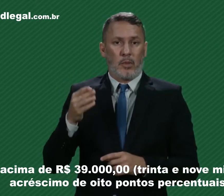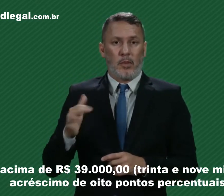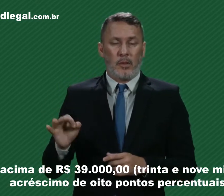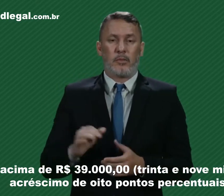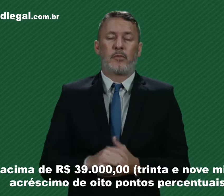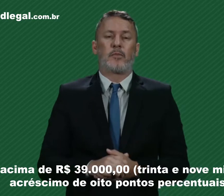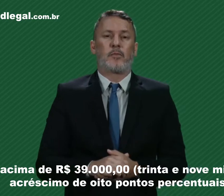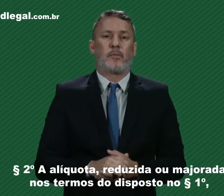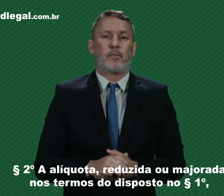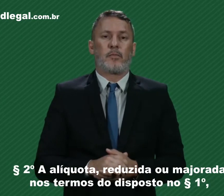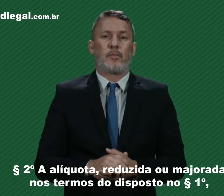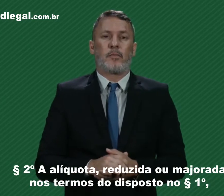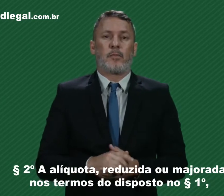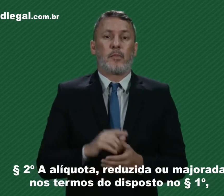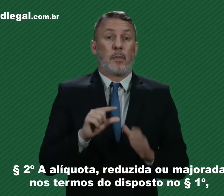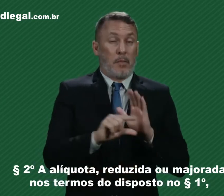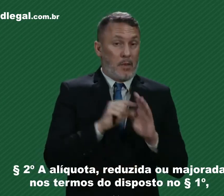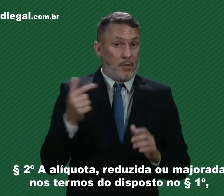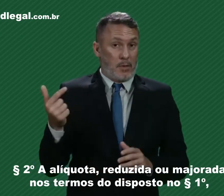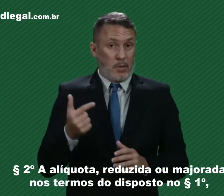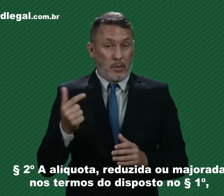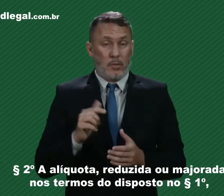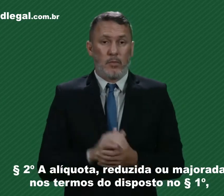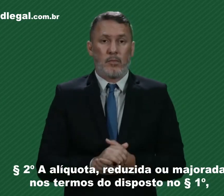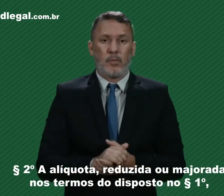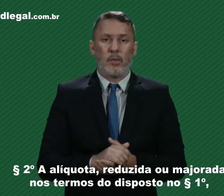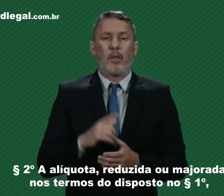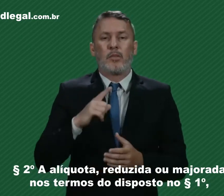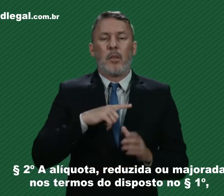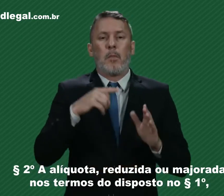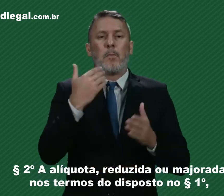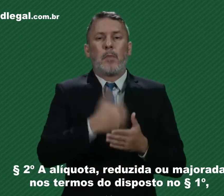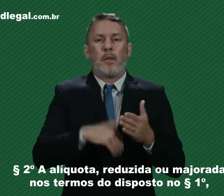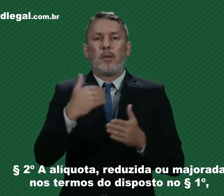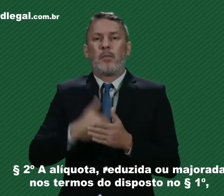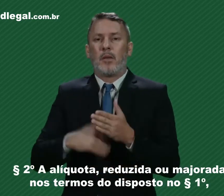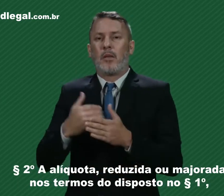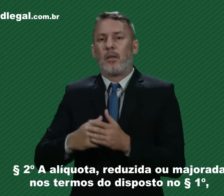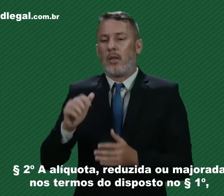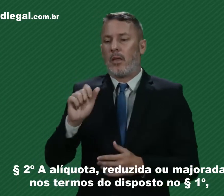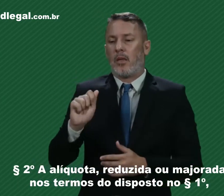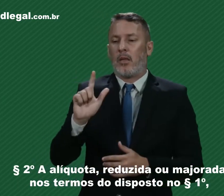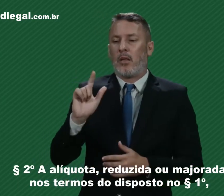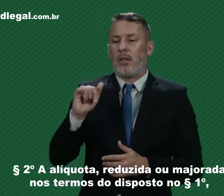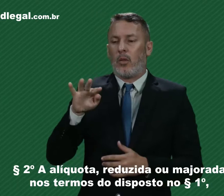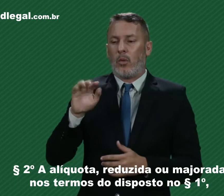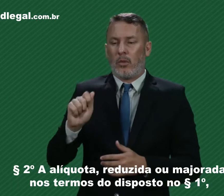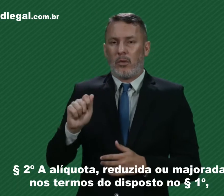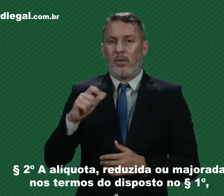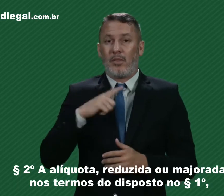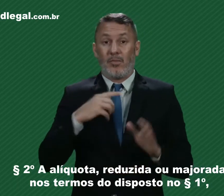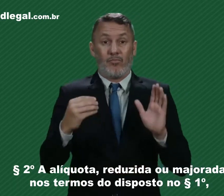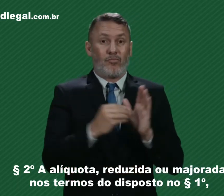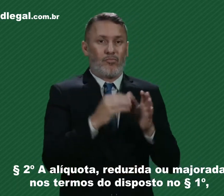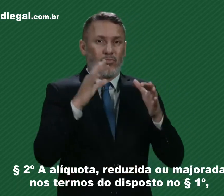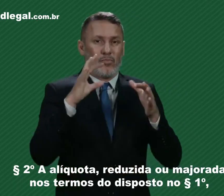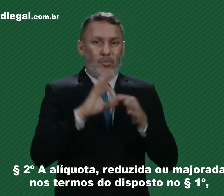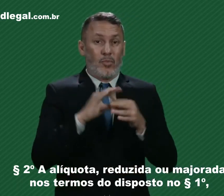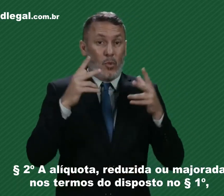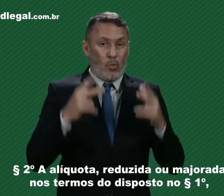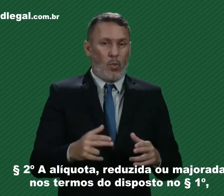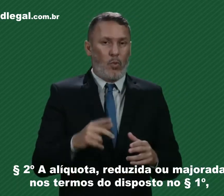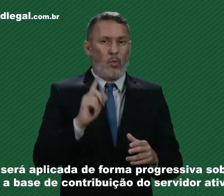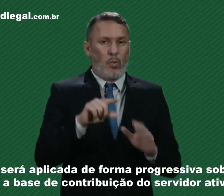pontos percentuais. Parágrafo 2º. A alíquota reduzida ou majorada nos termos do disposto no